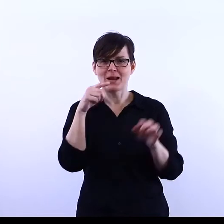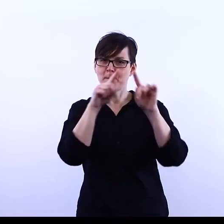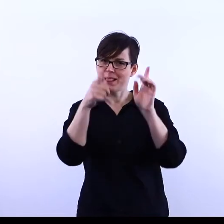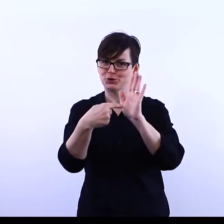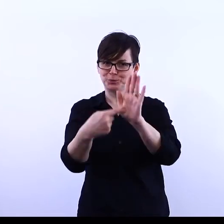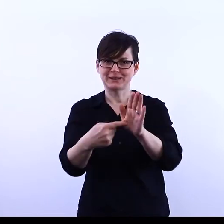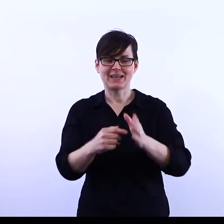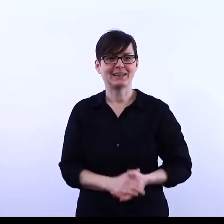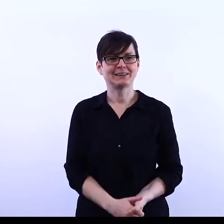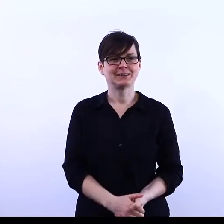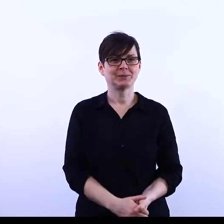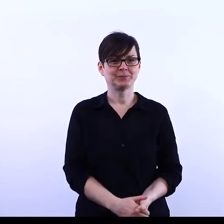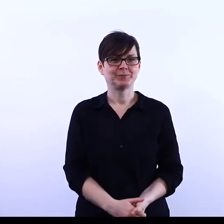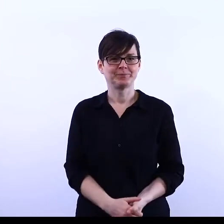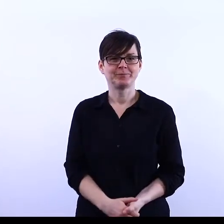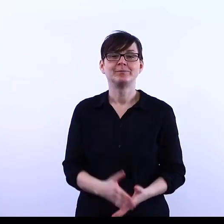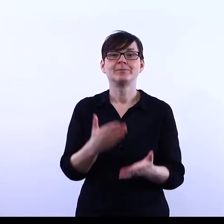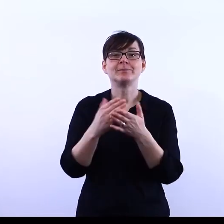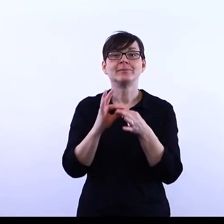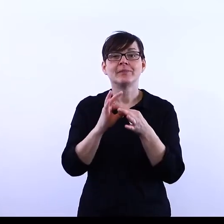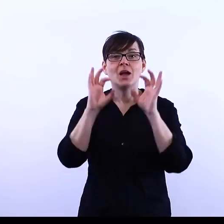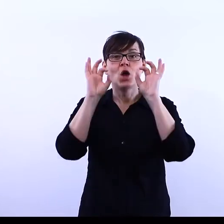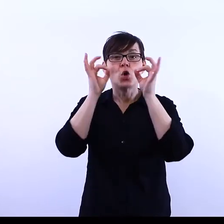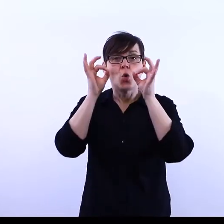Das betrifft Google Translate.